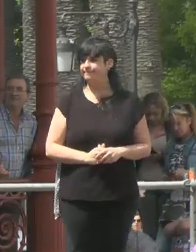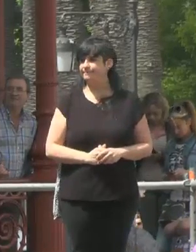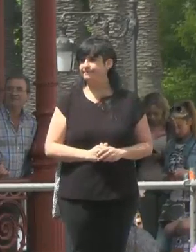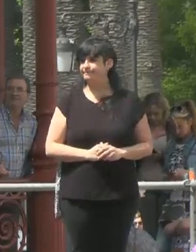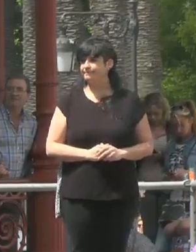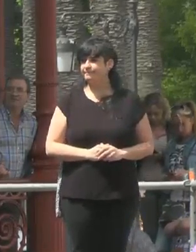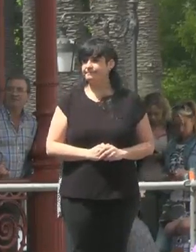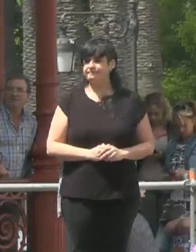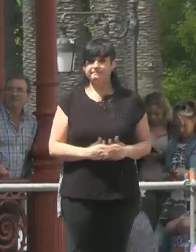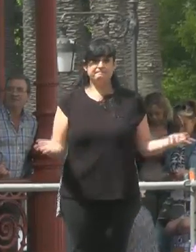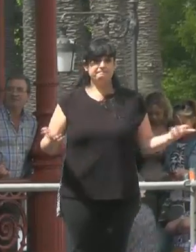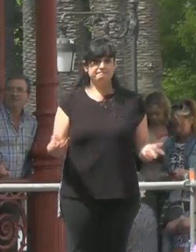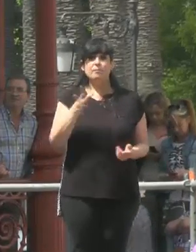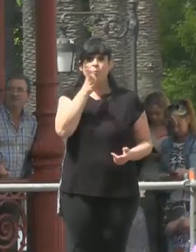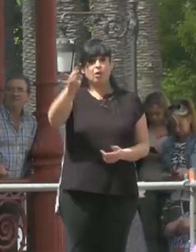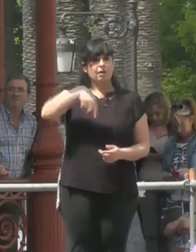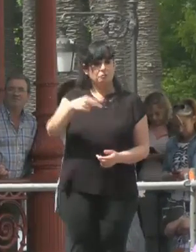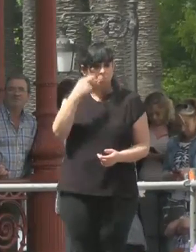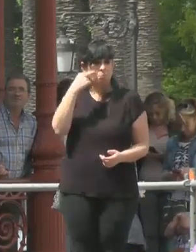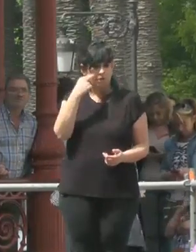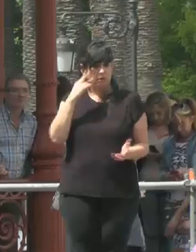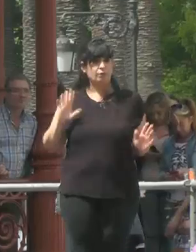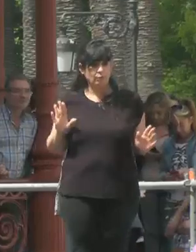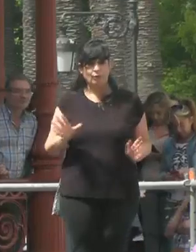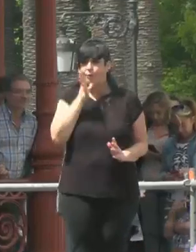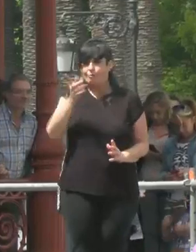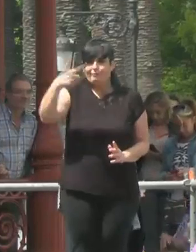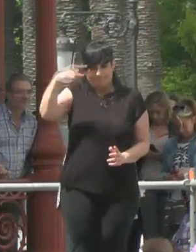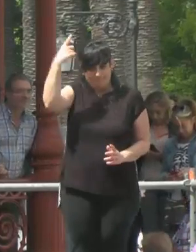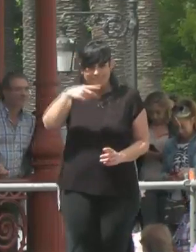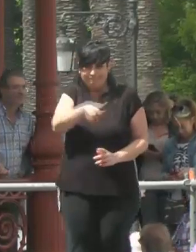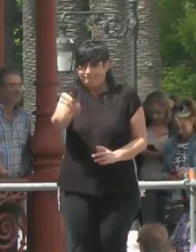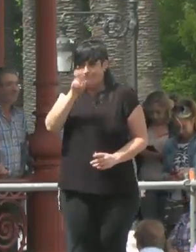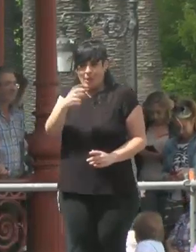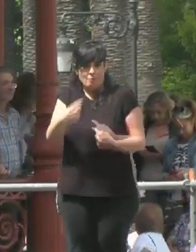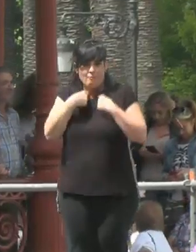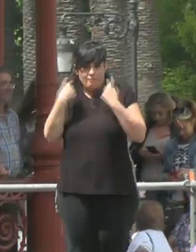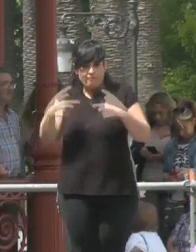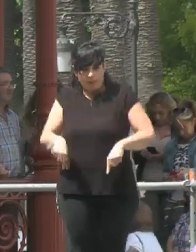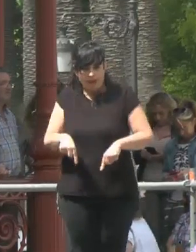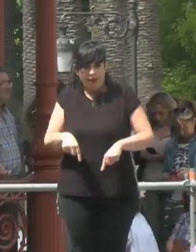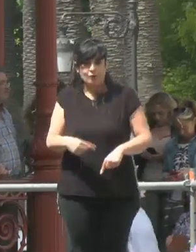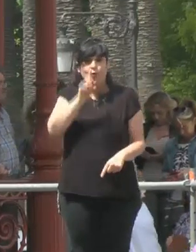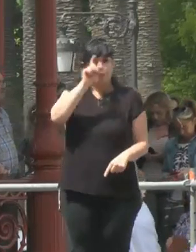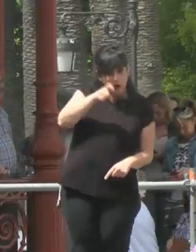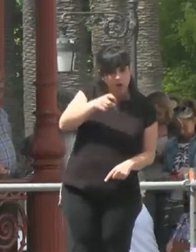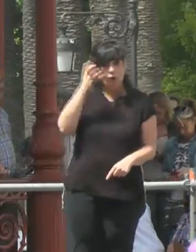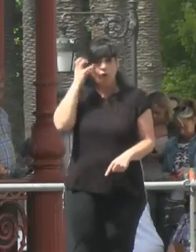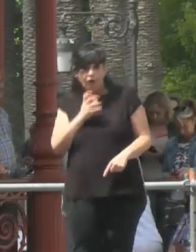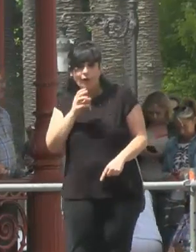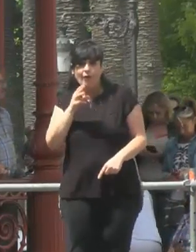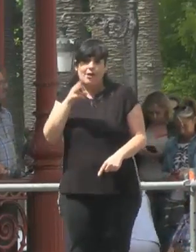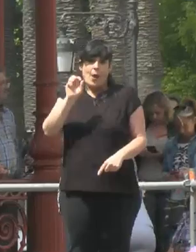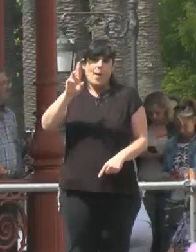E como teñen pánico porque saben que van a perder, Feijóo, Rajoy, Paula Prado de